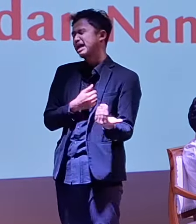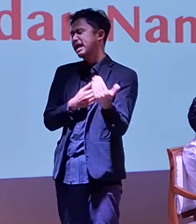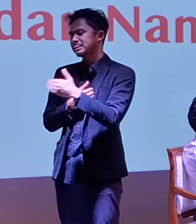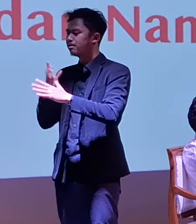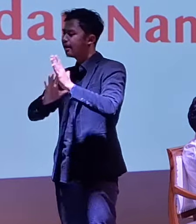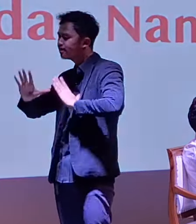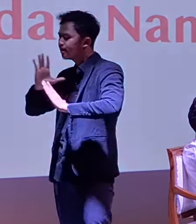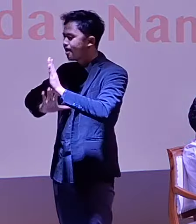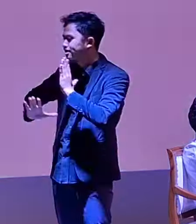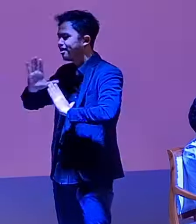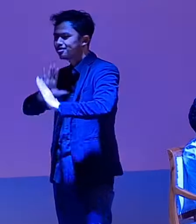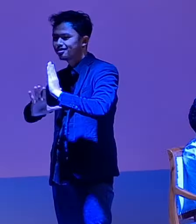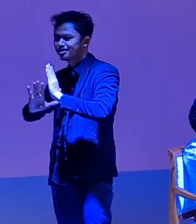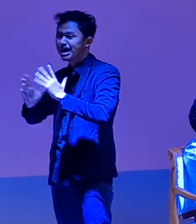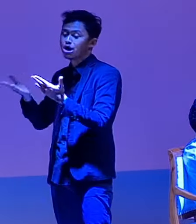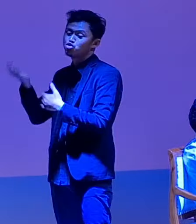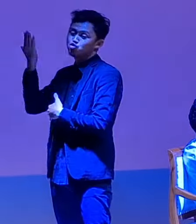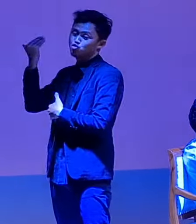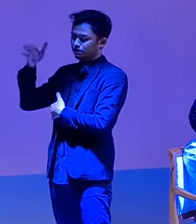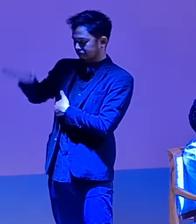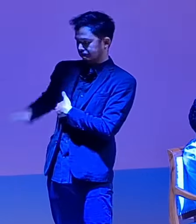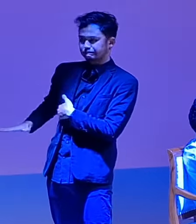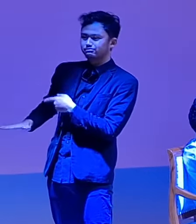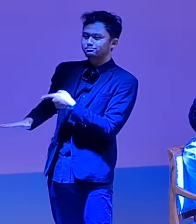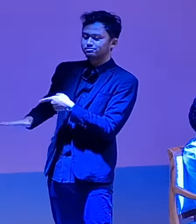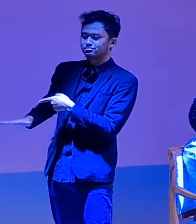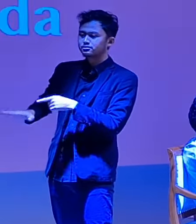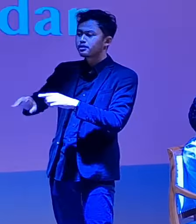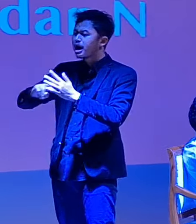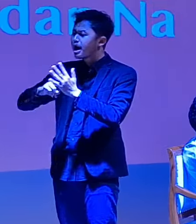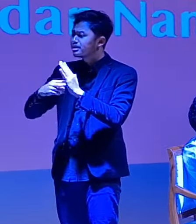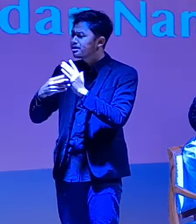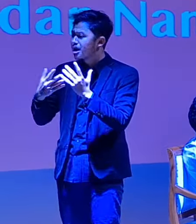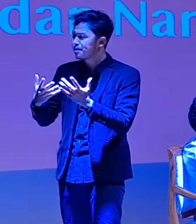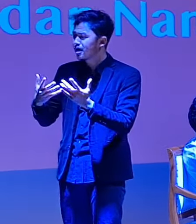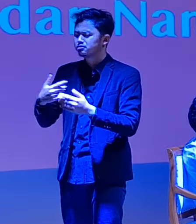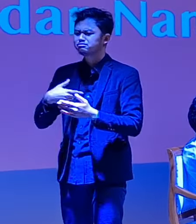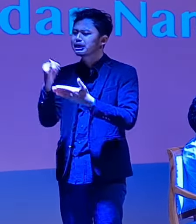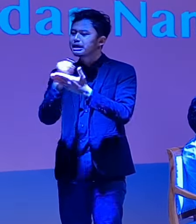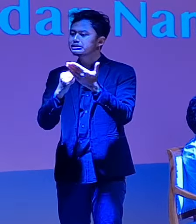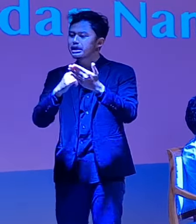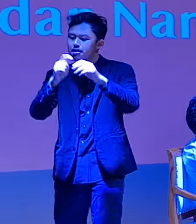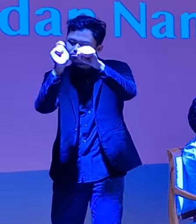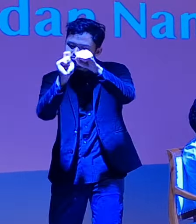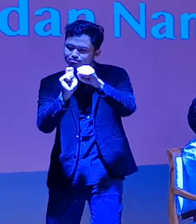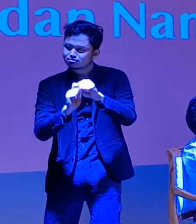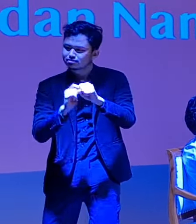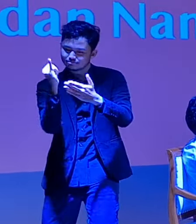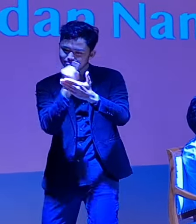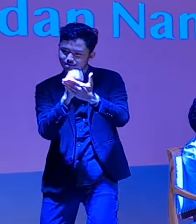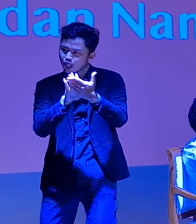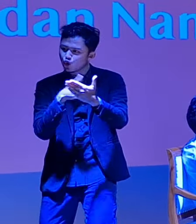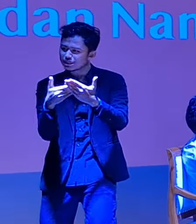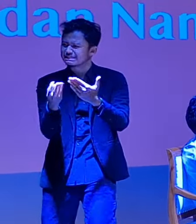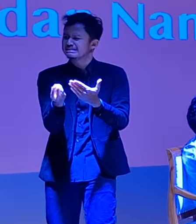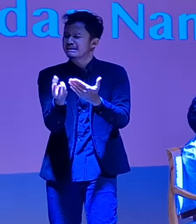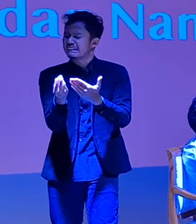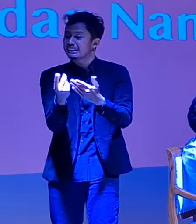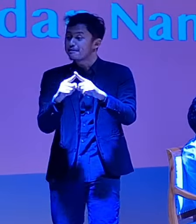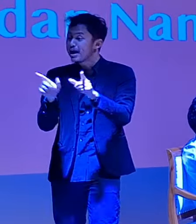deklamasi. Jadi itu masa-masa awal. Tidak banyak eksposur pada rupa, seni rupa, tapi pada